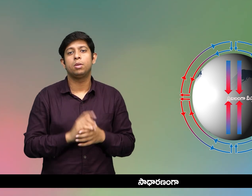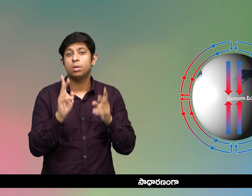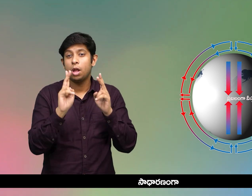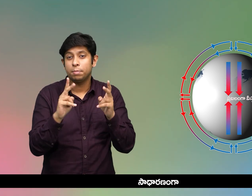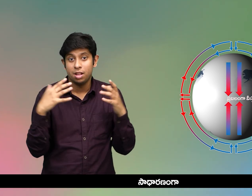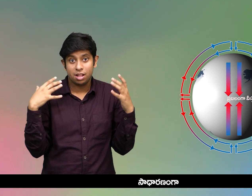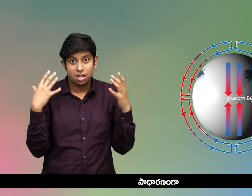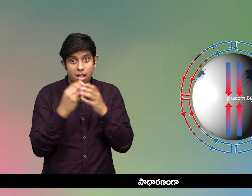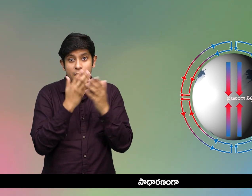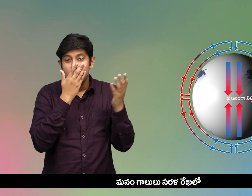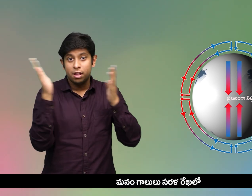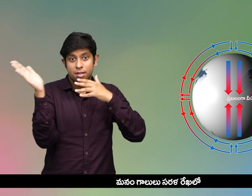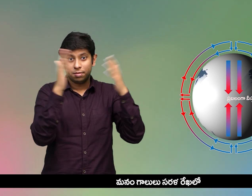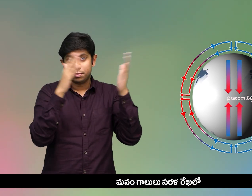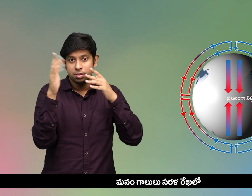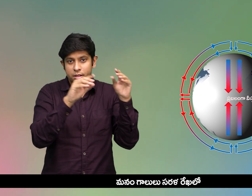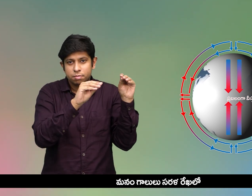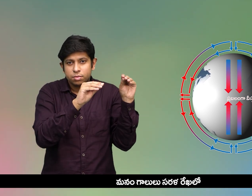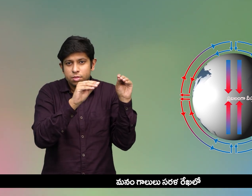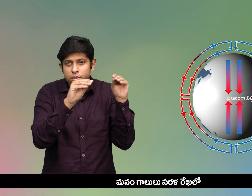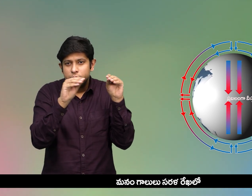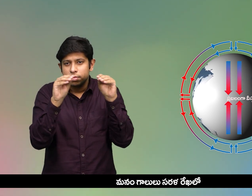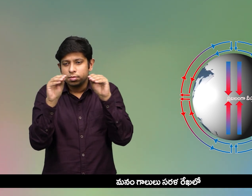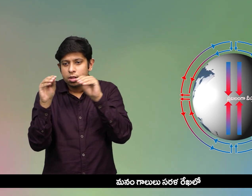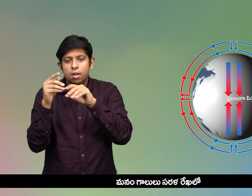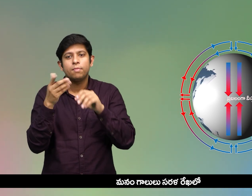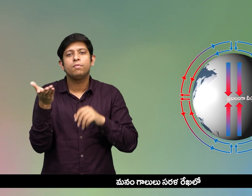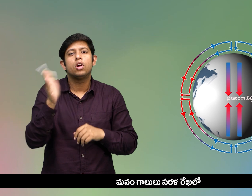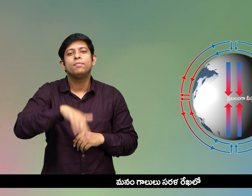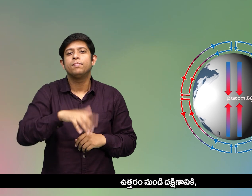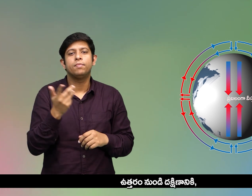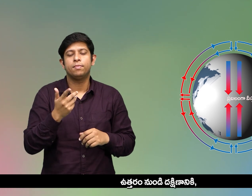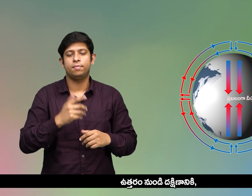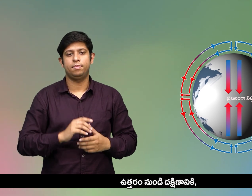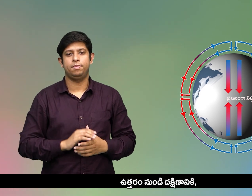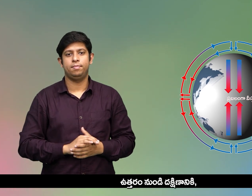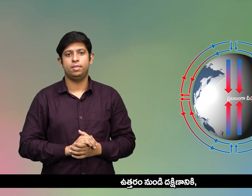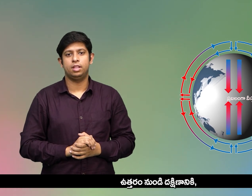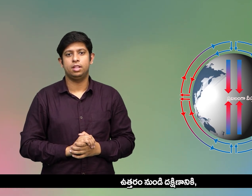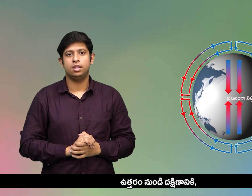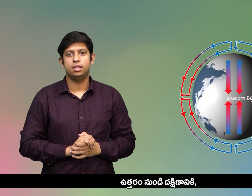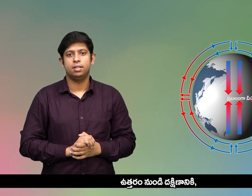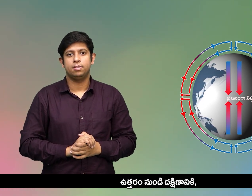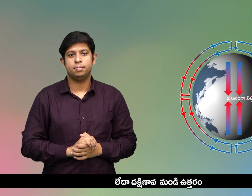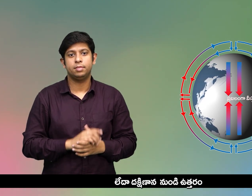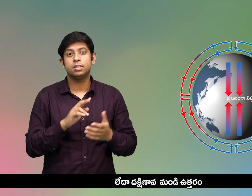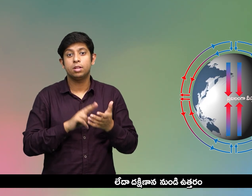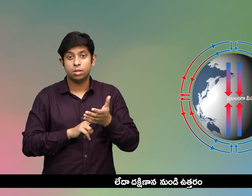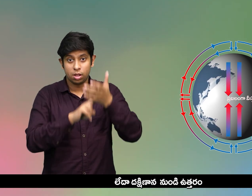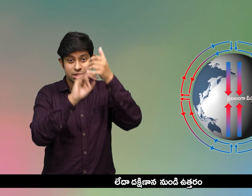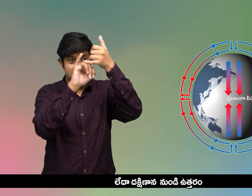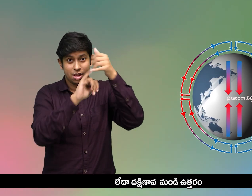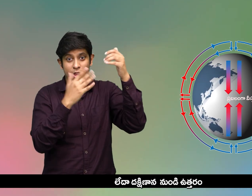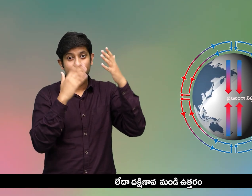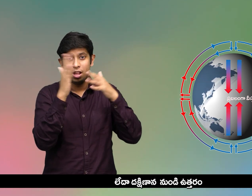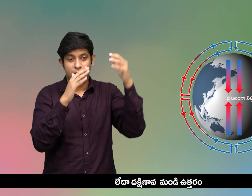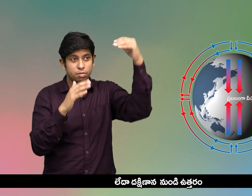సాధారణంగా మనం గాలులు సరళ రేఖలో ఉత్తరం నుండి దక్షిణానికి లేదా దక్షిణం